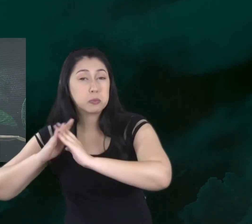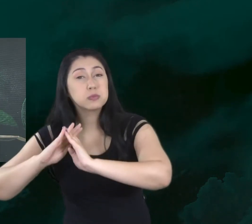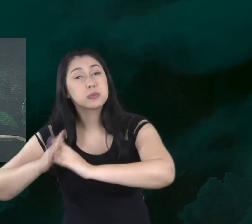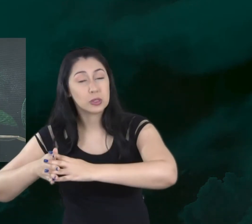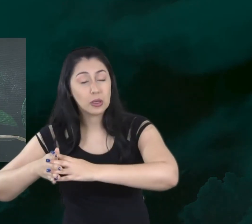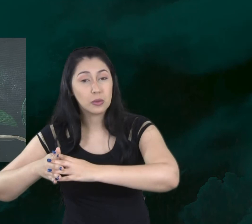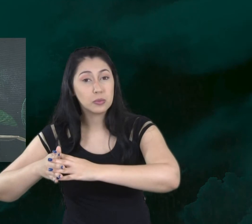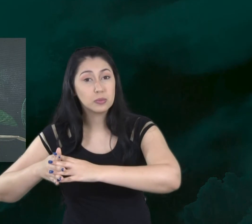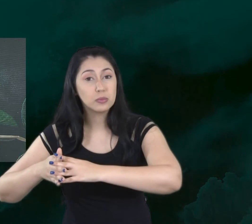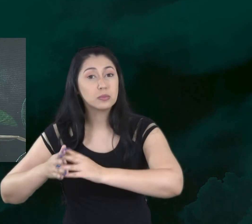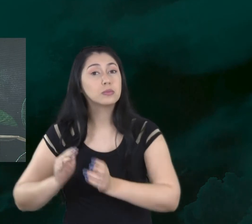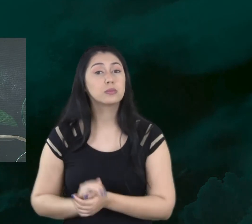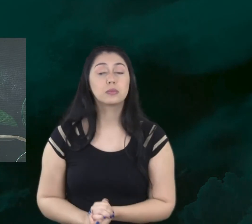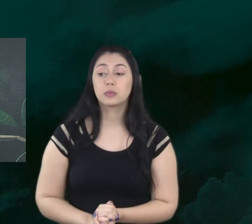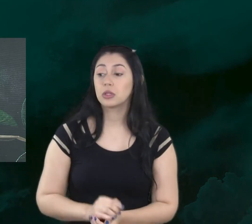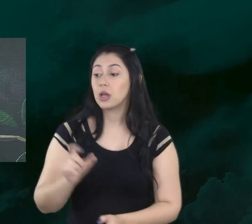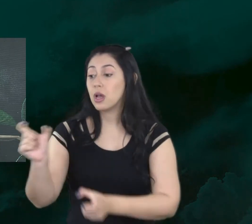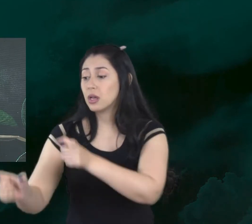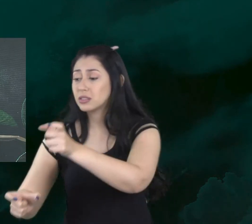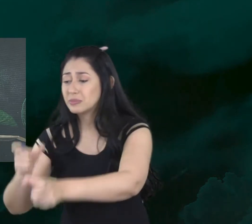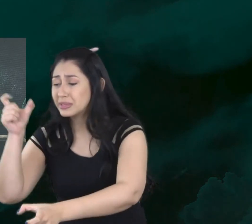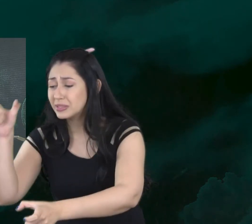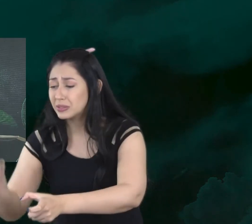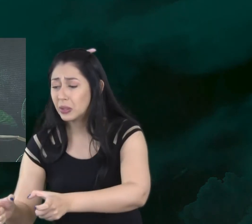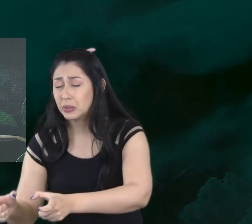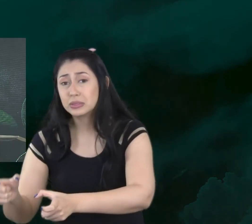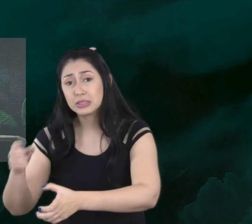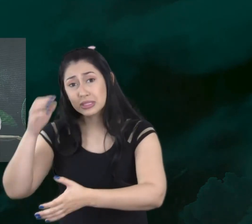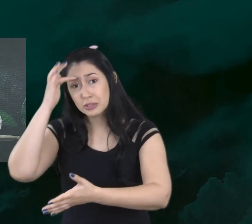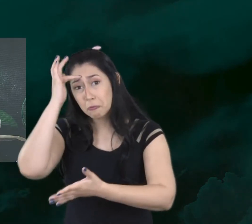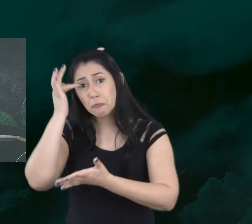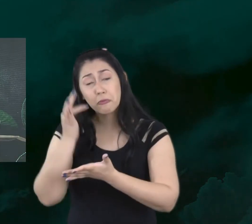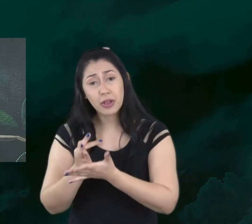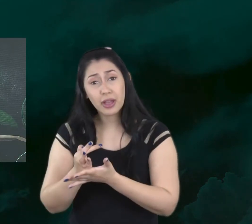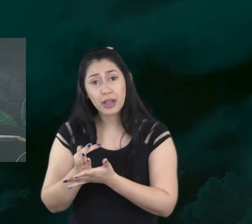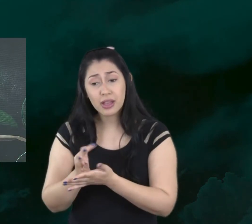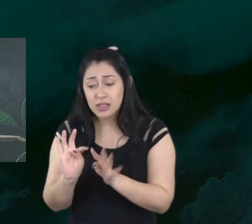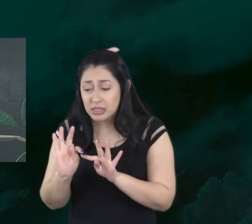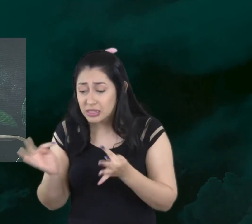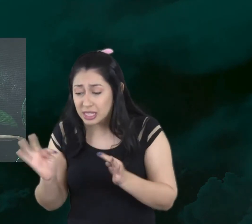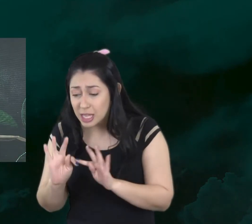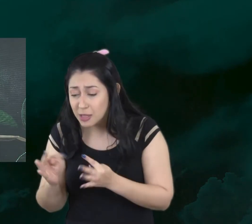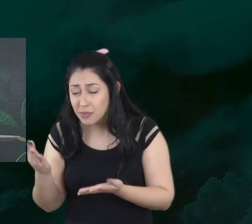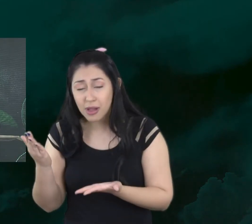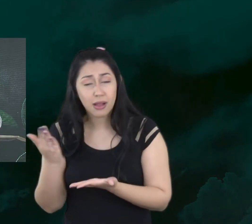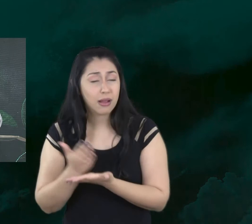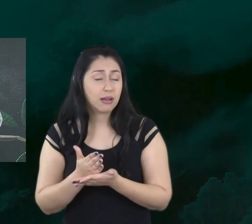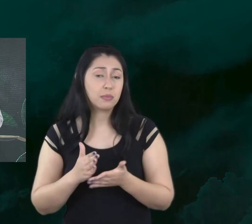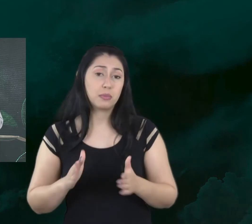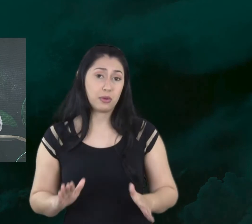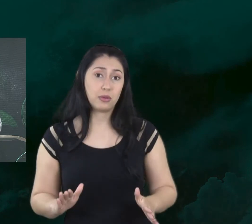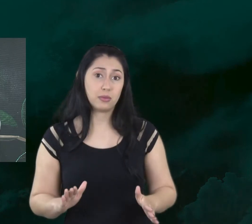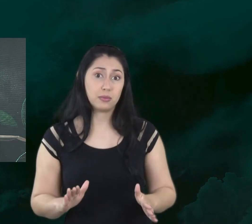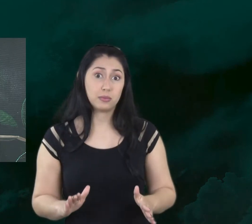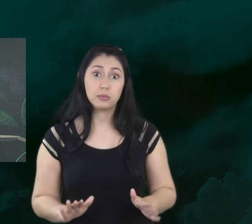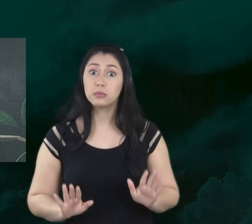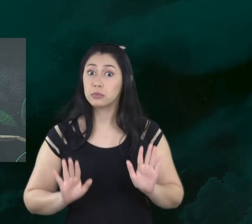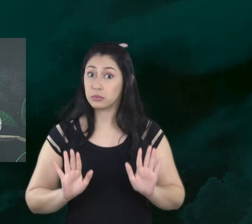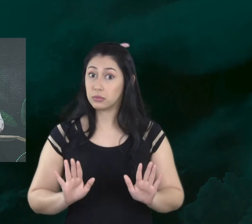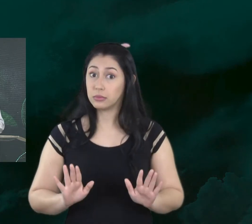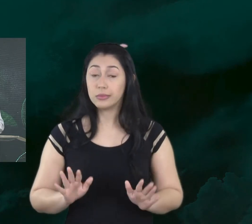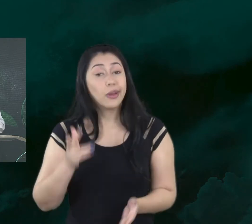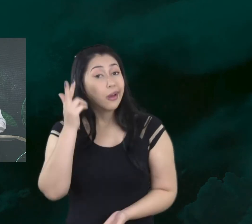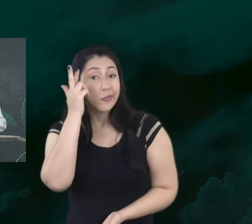né, os filhos da fé de Paulo, daquela simplicidade que eles tinham. Irmãos, isso é muito